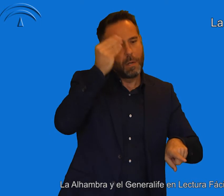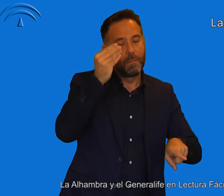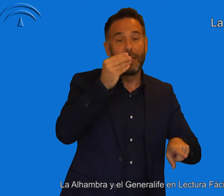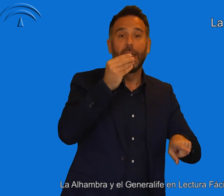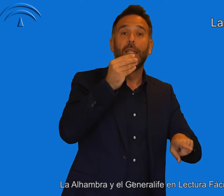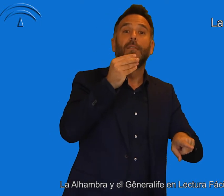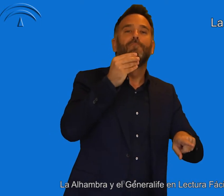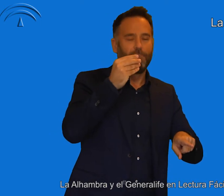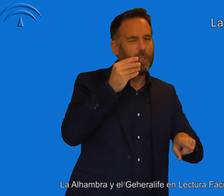hermanas,